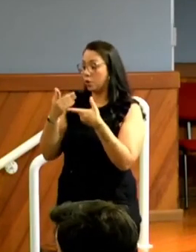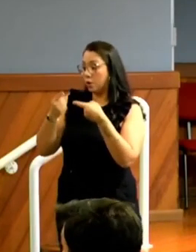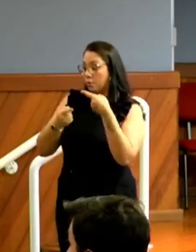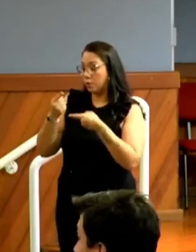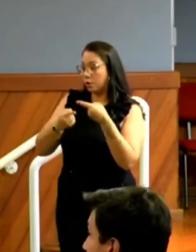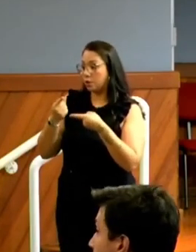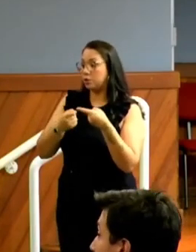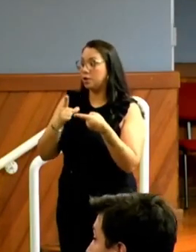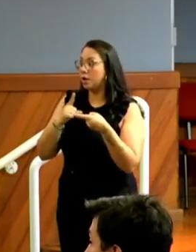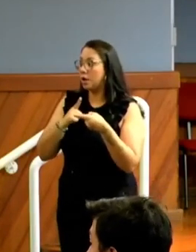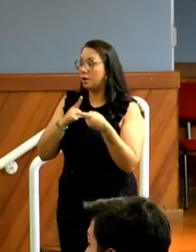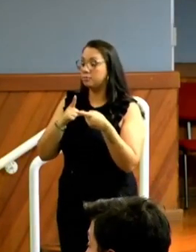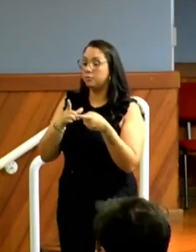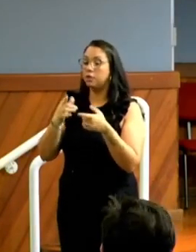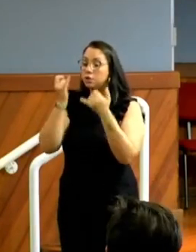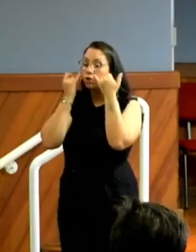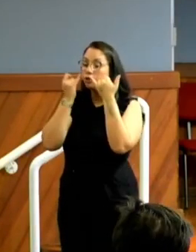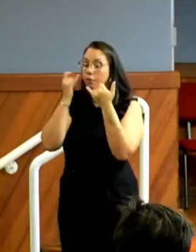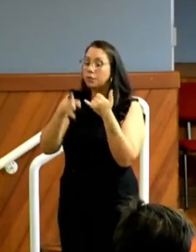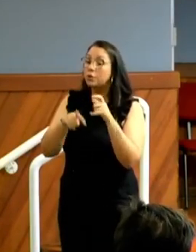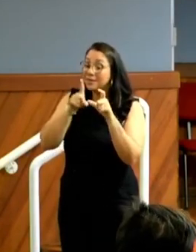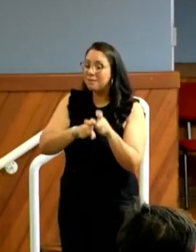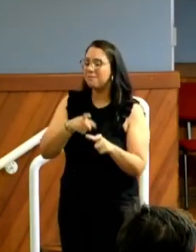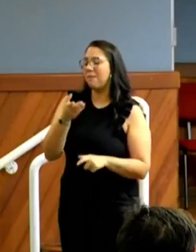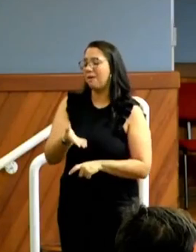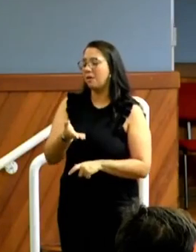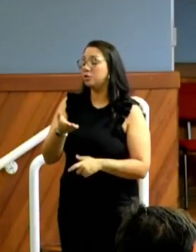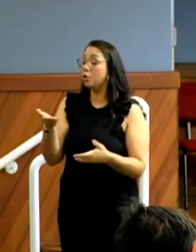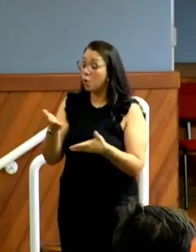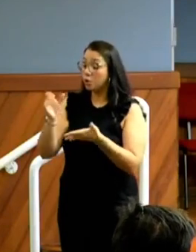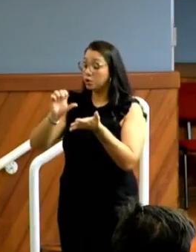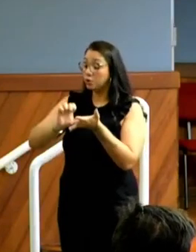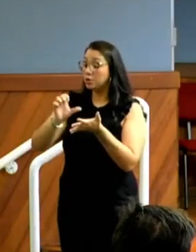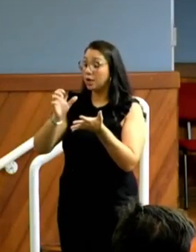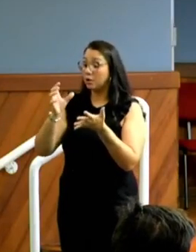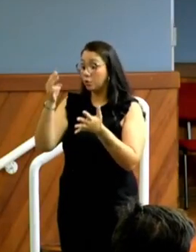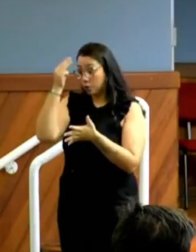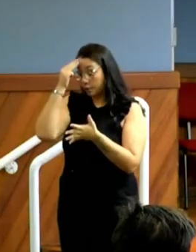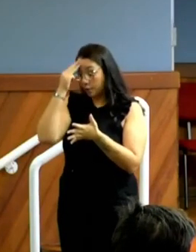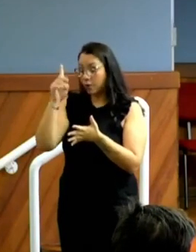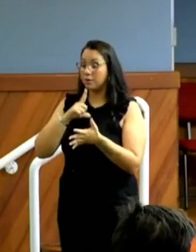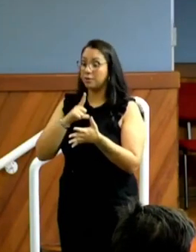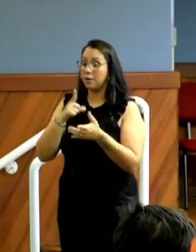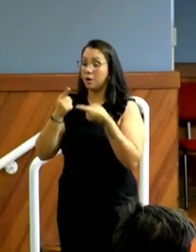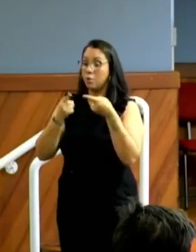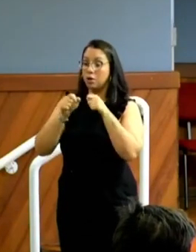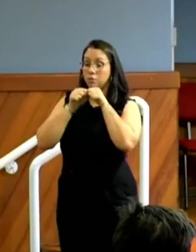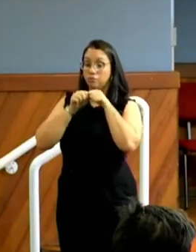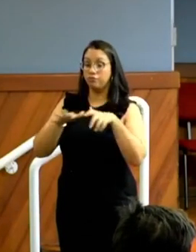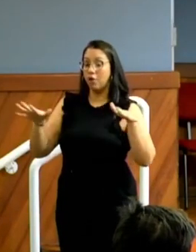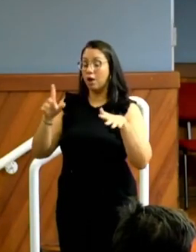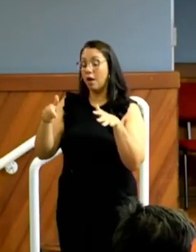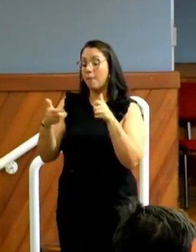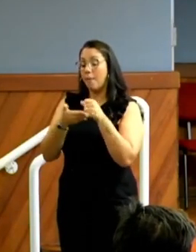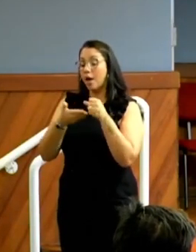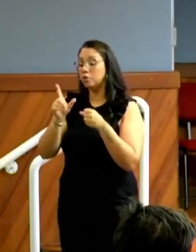vamos dizer, de espraiamento da nossa informação depende disso. Por exemplo, o CMU hoje tem políticas de difusão. Todas elas se pautam naquela